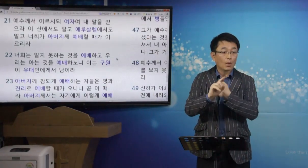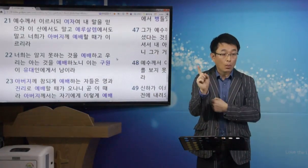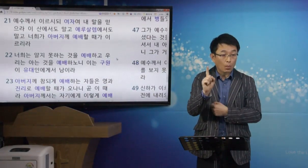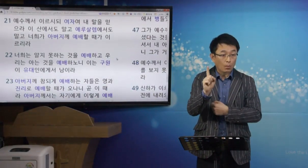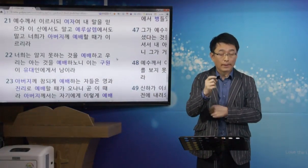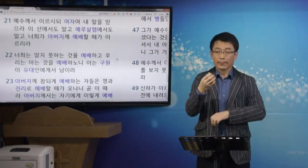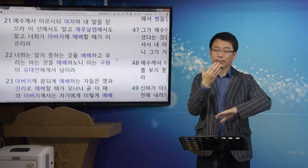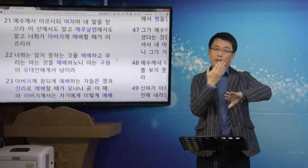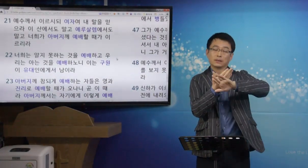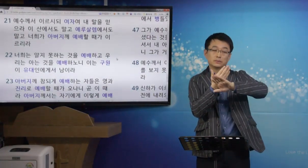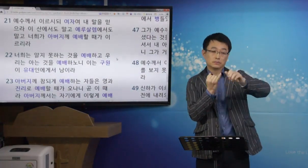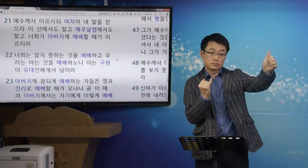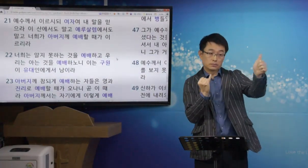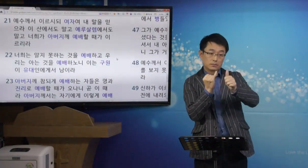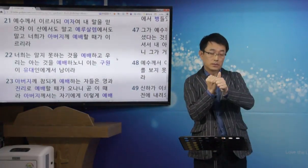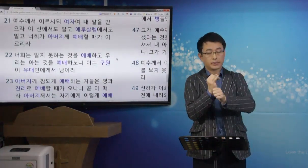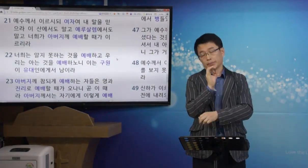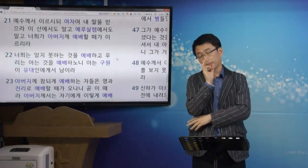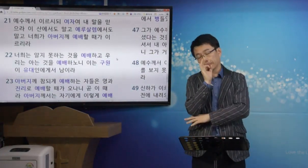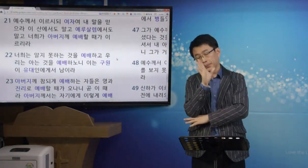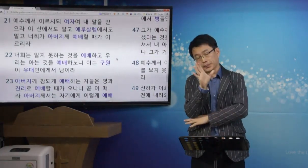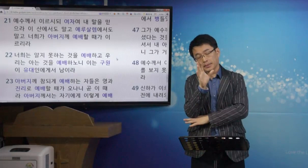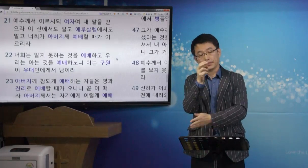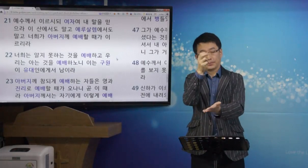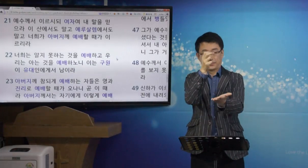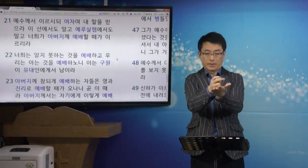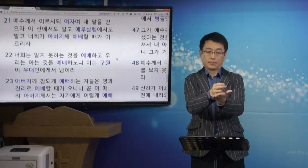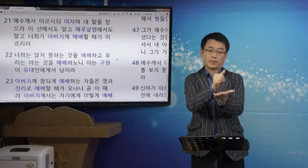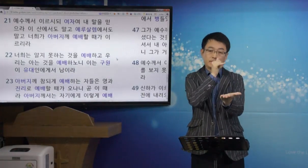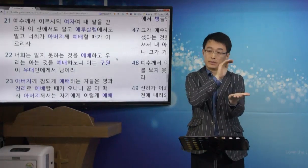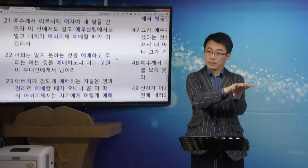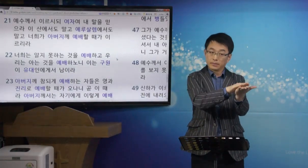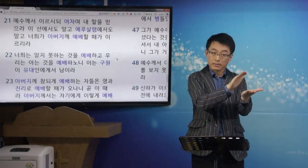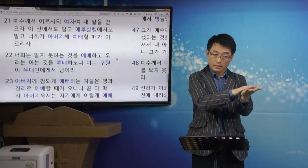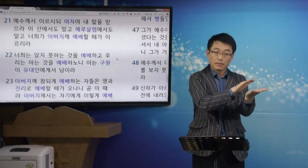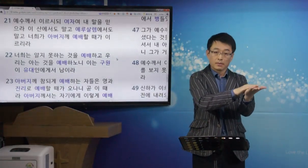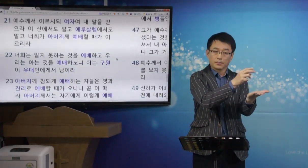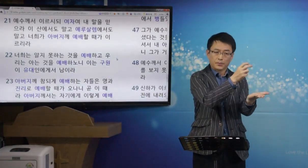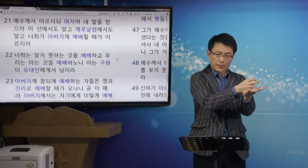결혼하고 남편이 죽으면 다른 남자와 결혼할 수 없습니다. 율법에는 있습니다.